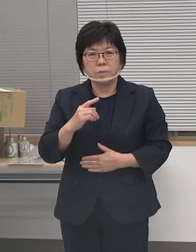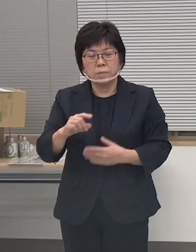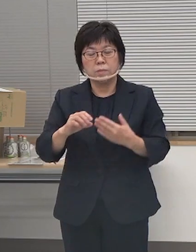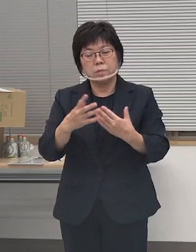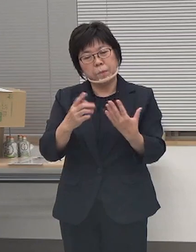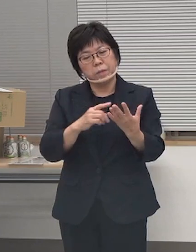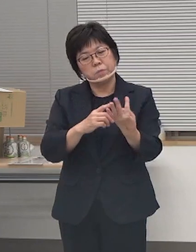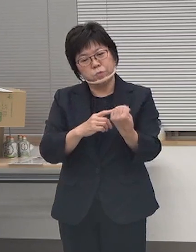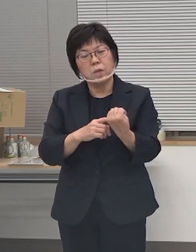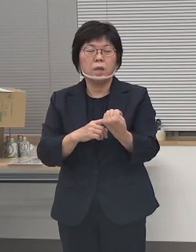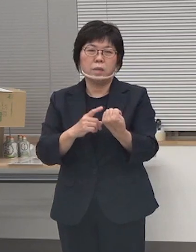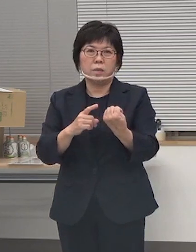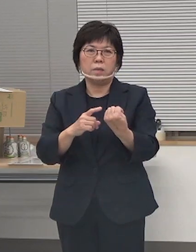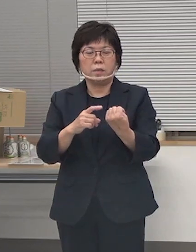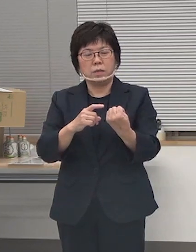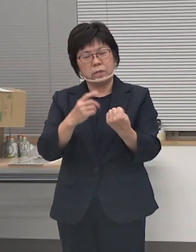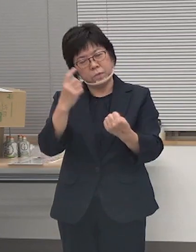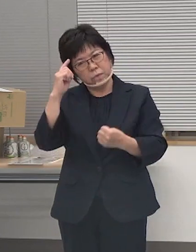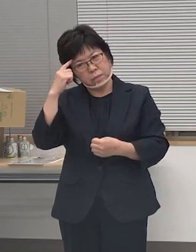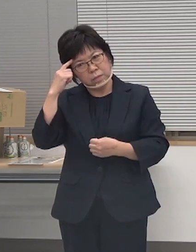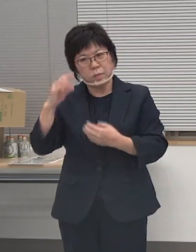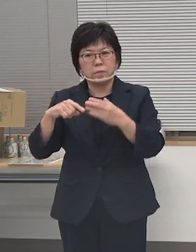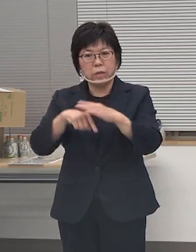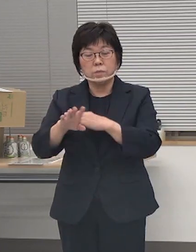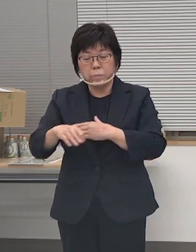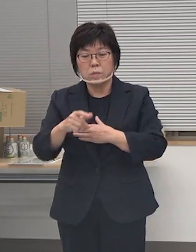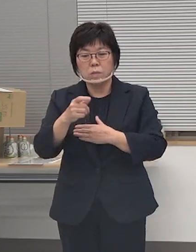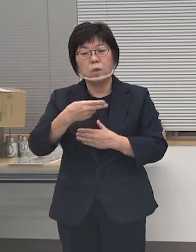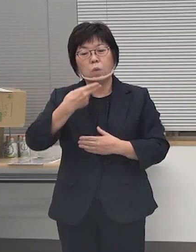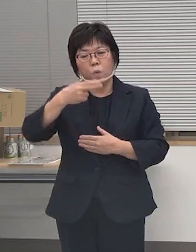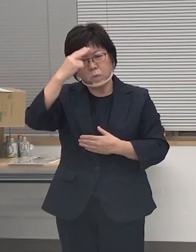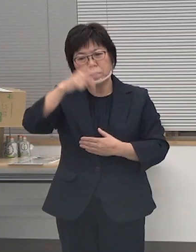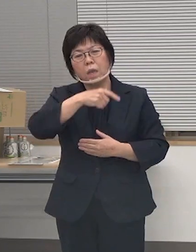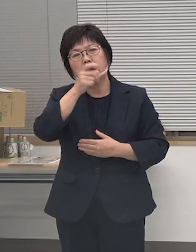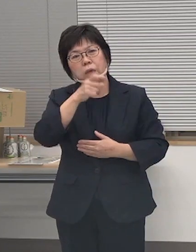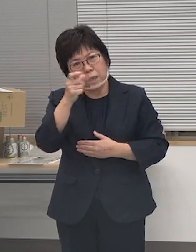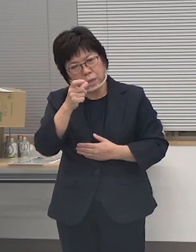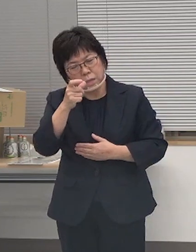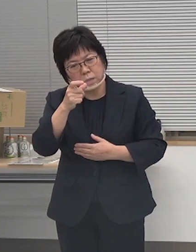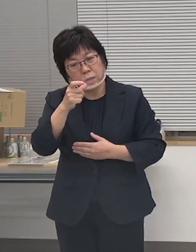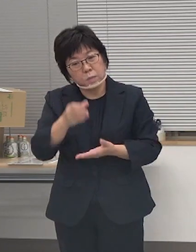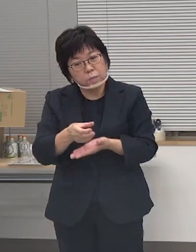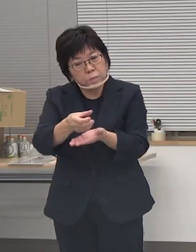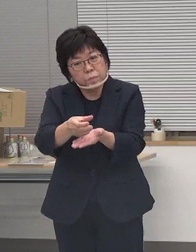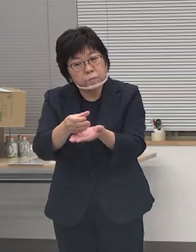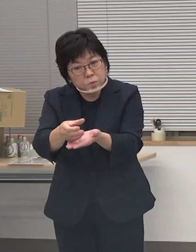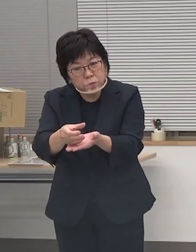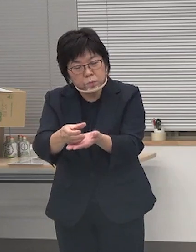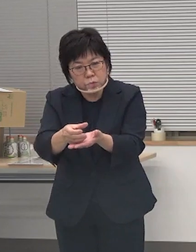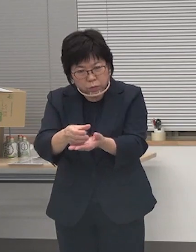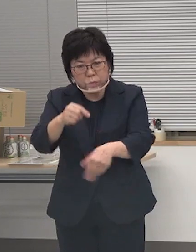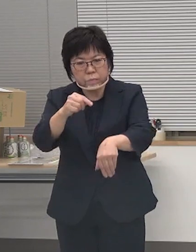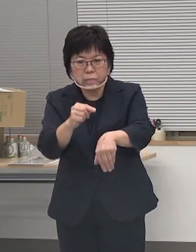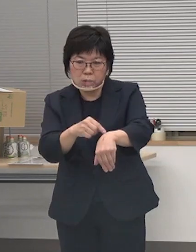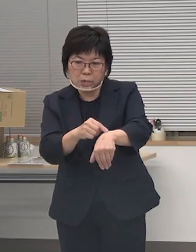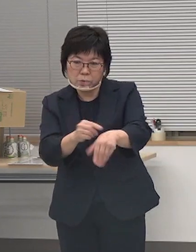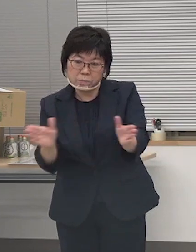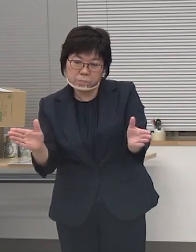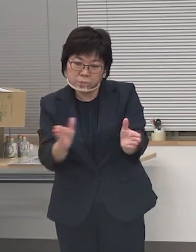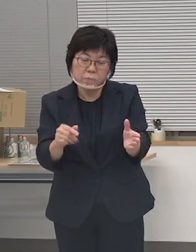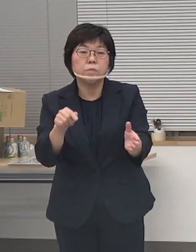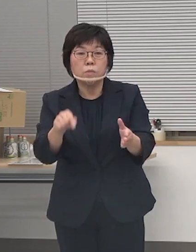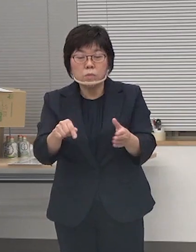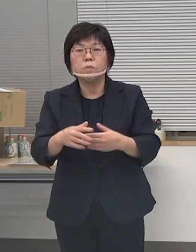、いくつか分かれていますけども、例えば酒類の提供については埼玉県内でそのうちの1項目だけ申し上げると70